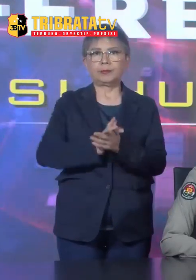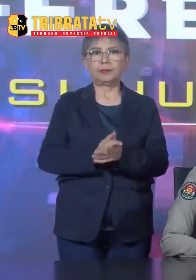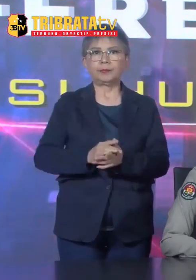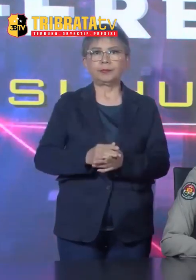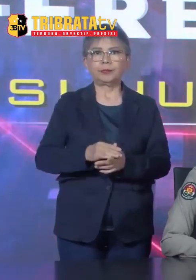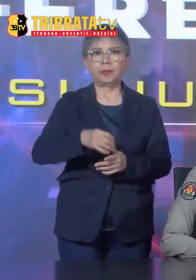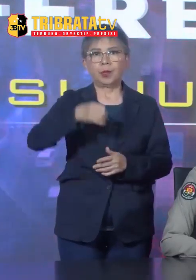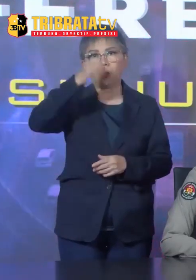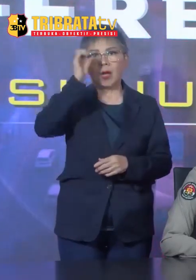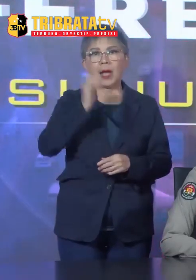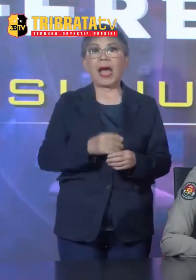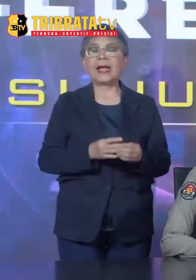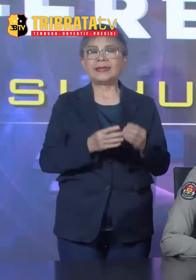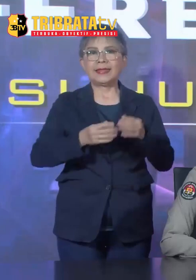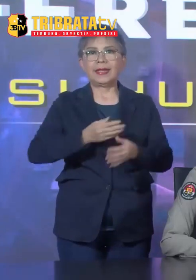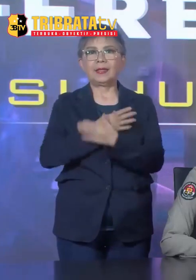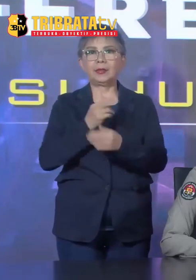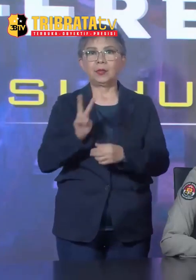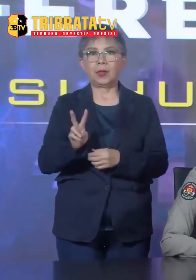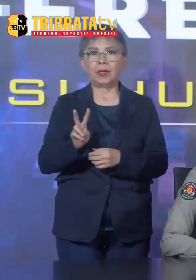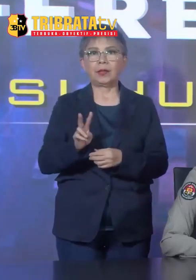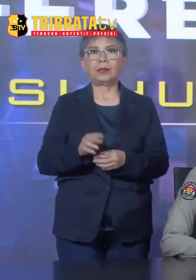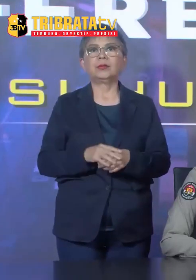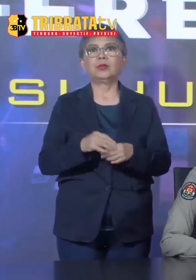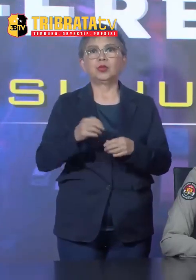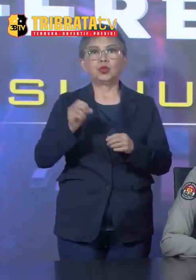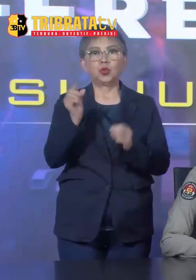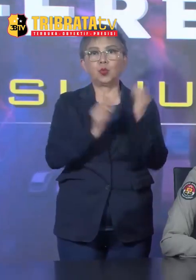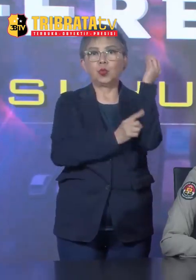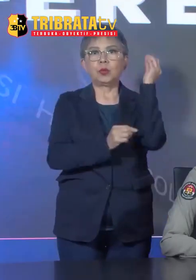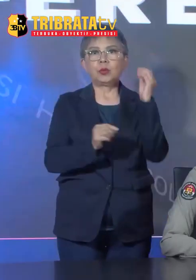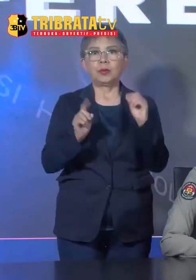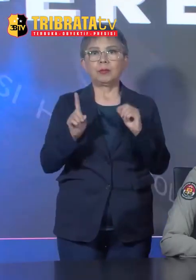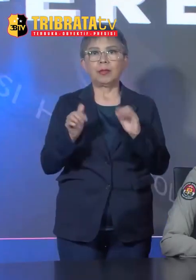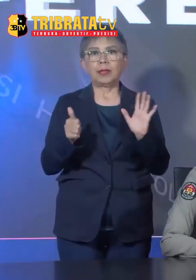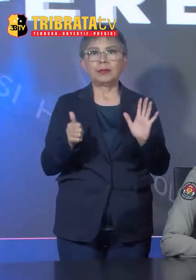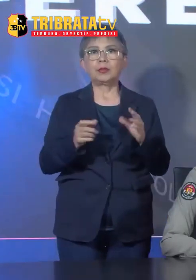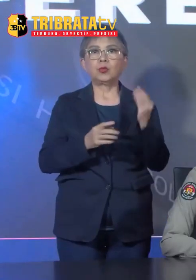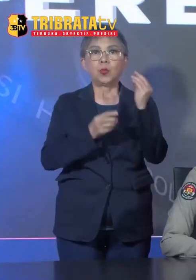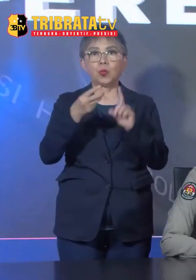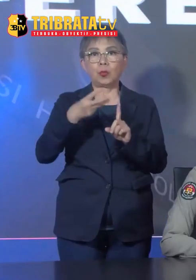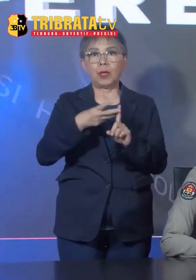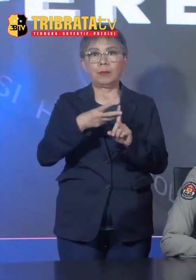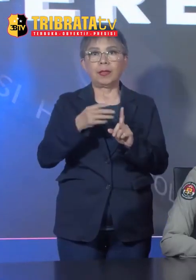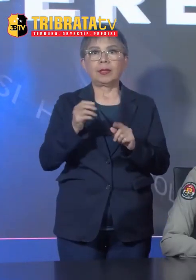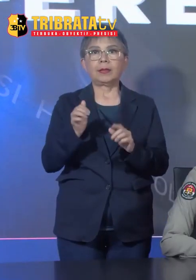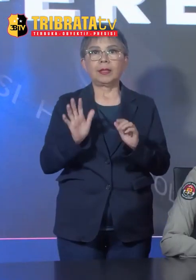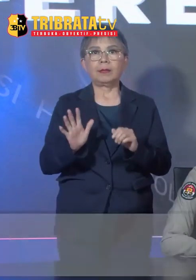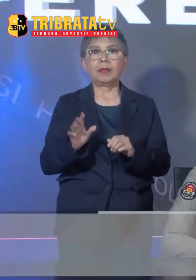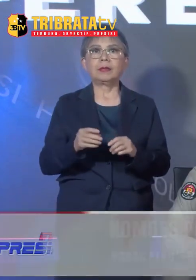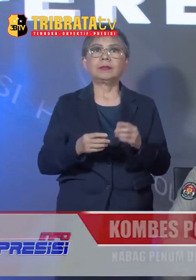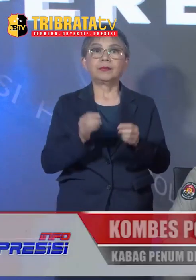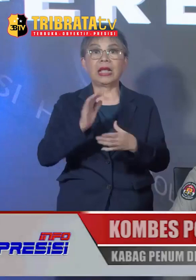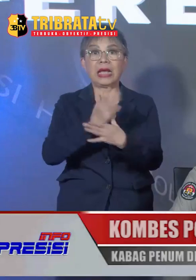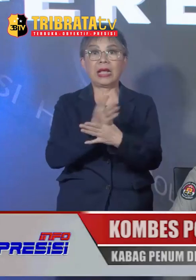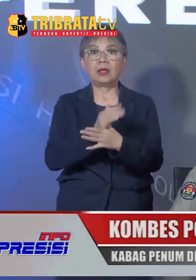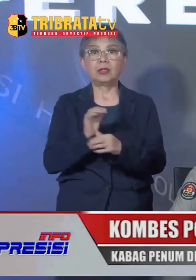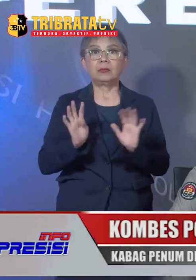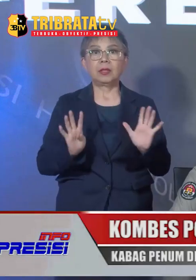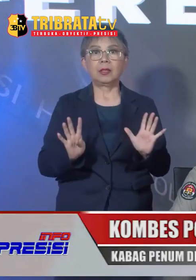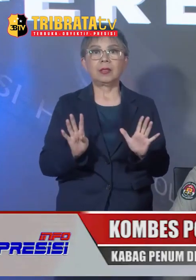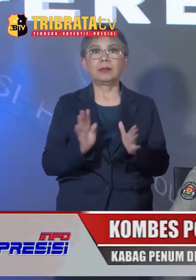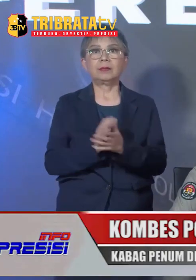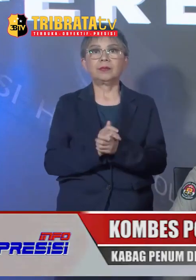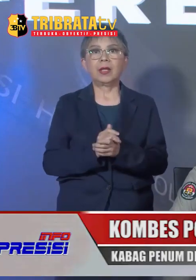Polda Aceh 2 Polda Sumut 16 Polda Sumbar 5 Polda Riau 9